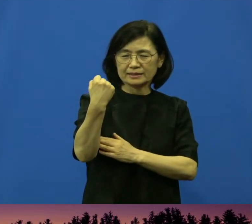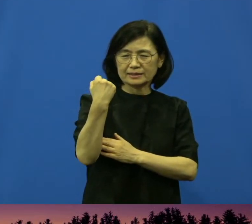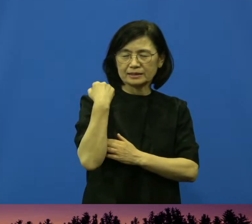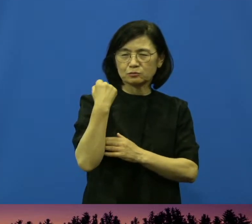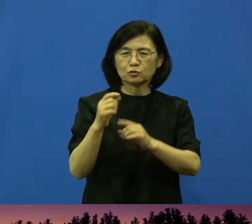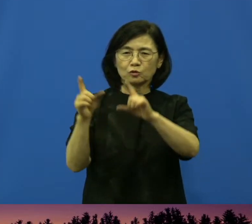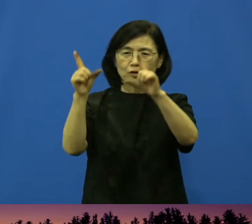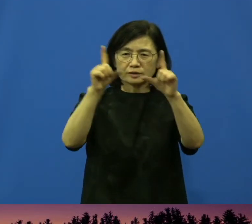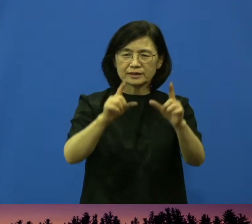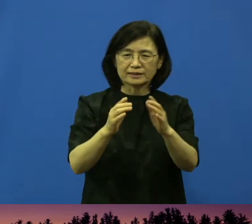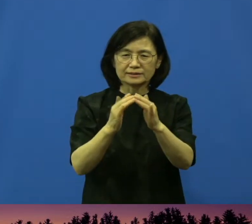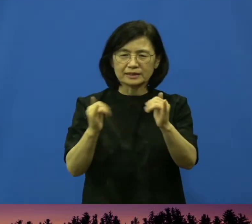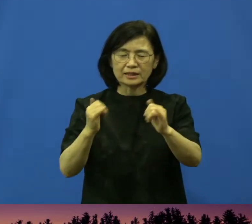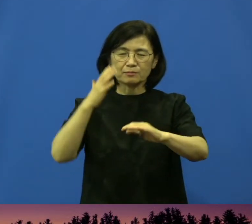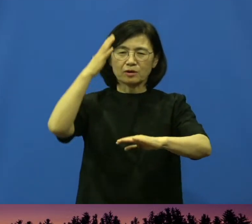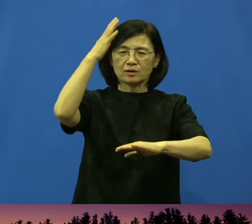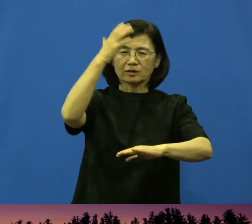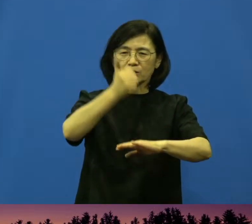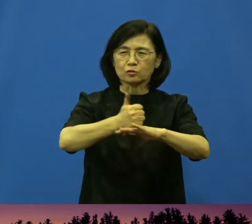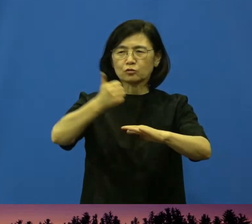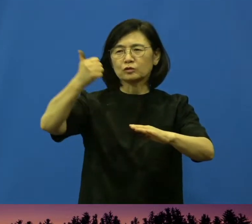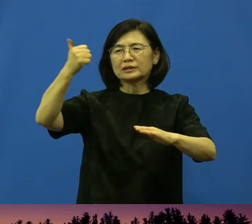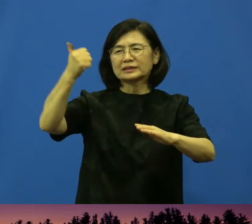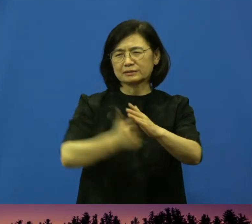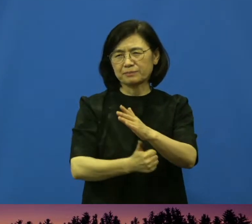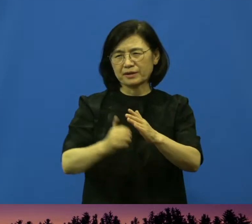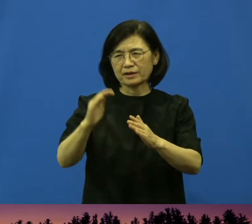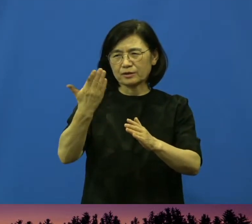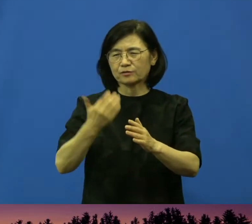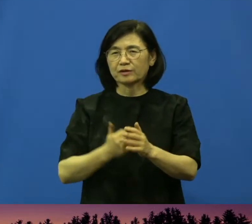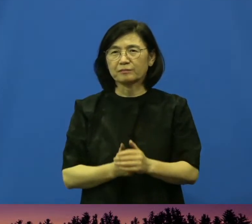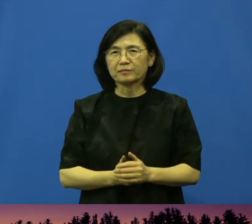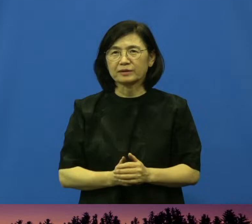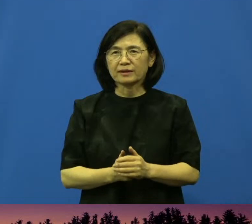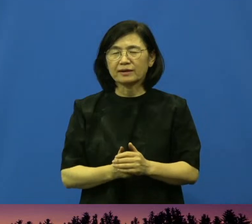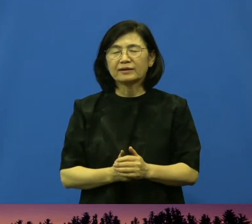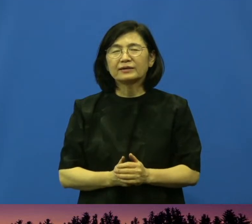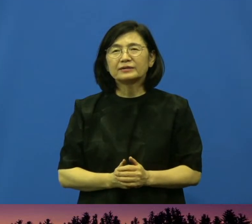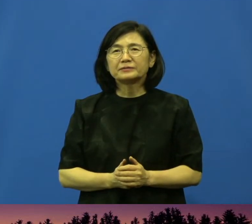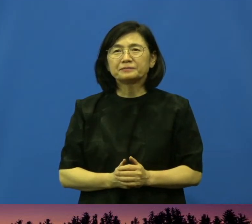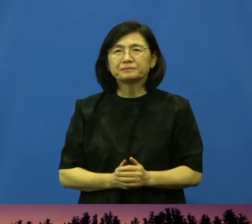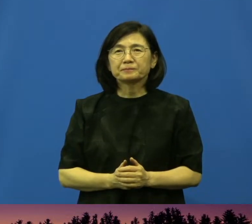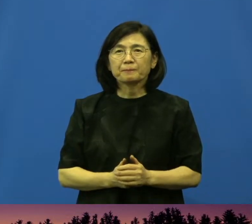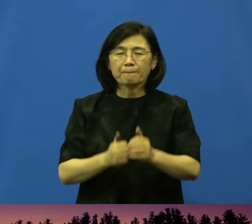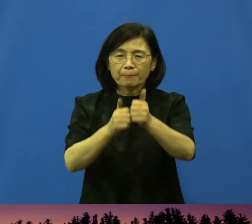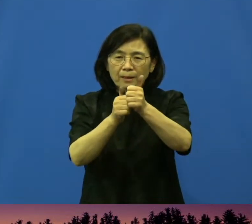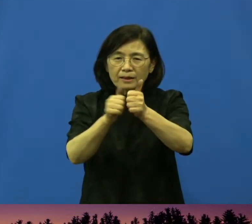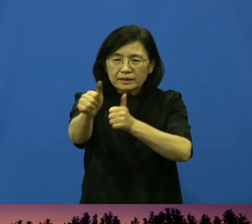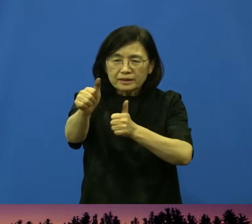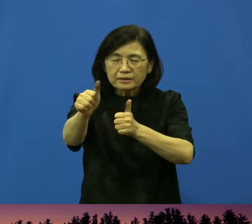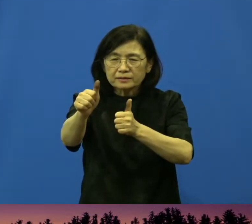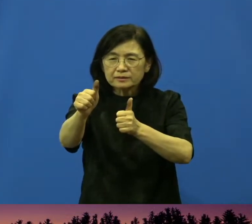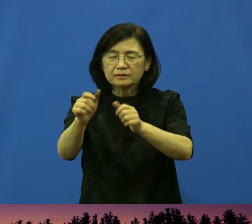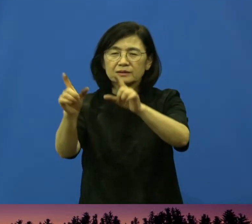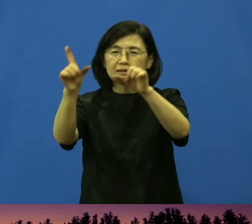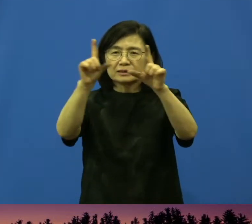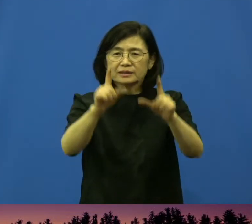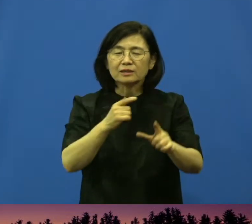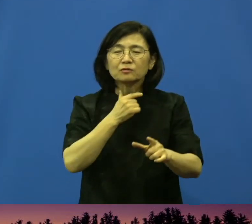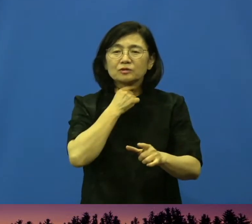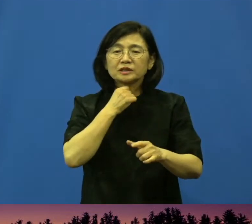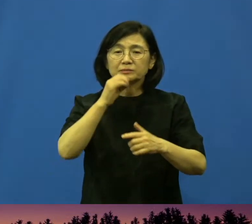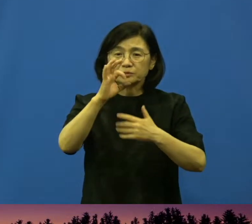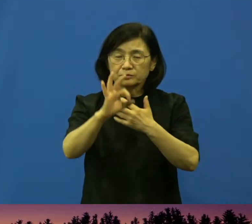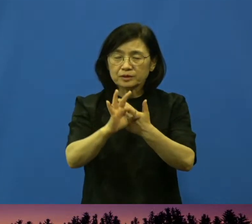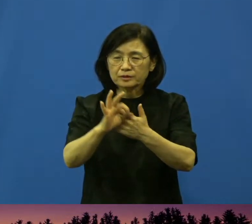없어요. 무너지는 겁니다. 이기는 자로 살 수가 없어요. 이기는 자로 살려면 길은 하나밖에 없어요.